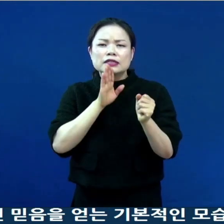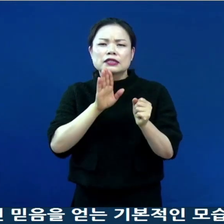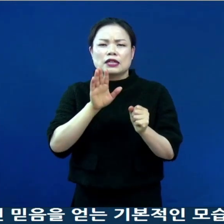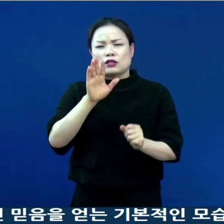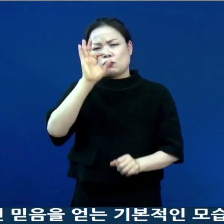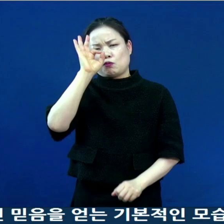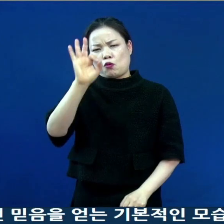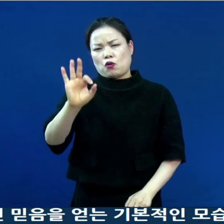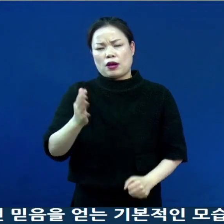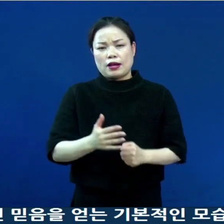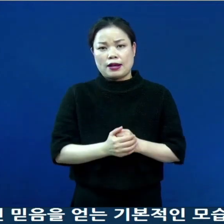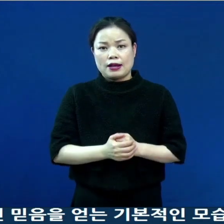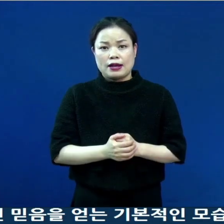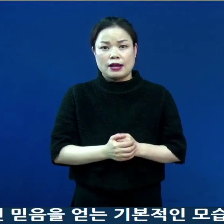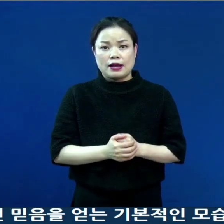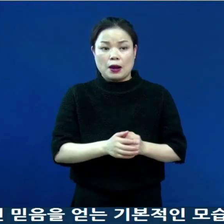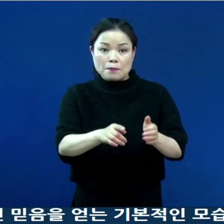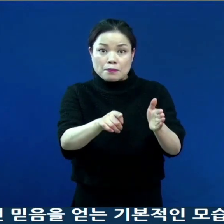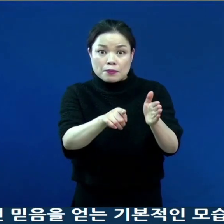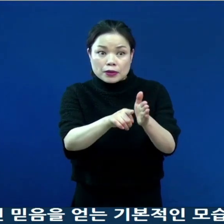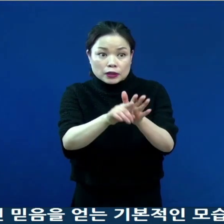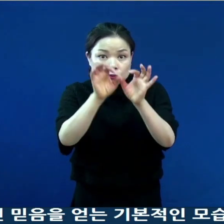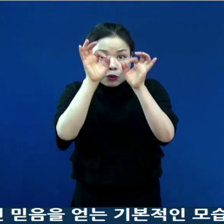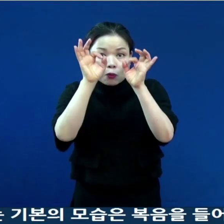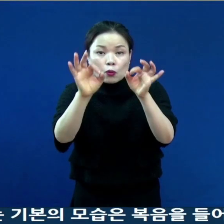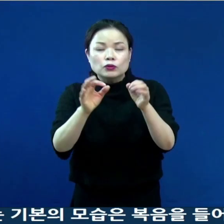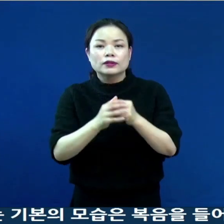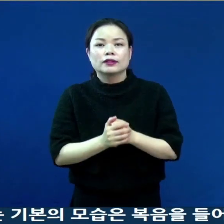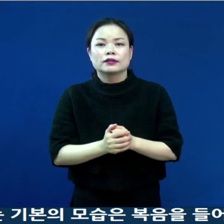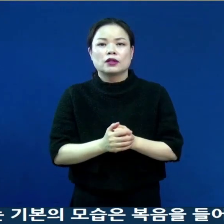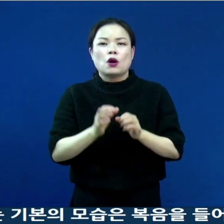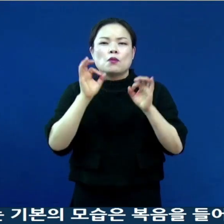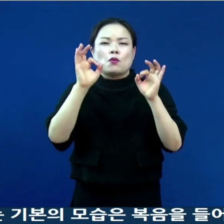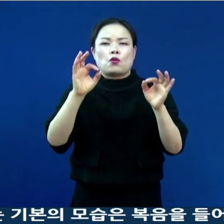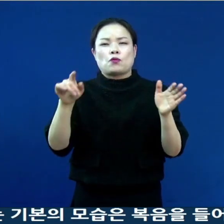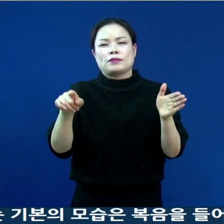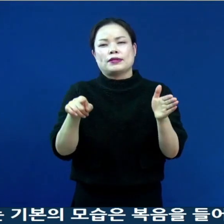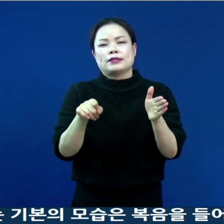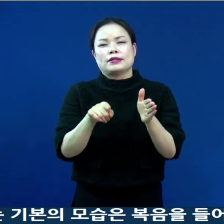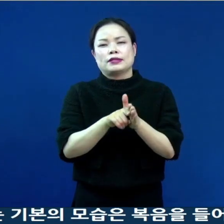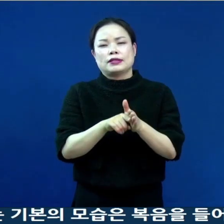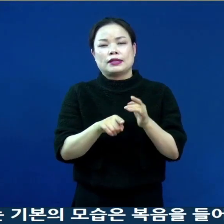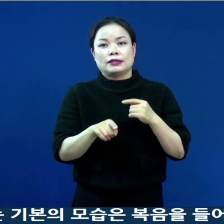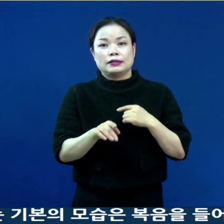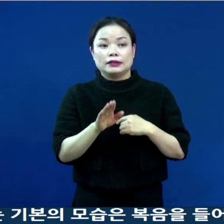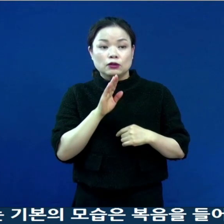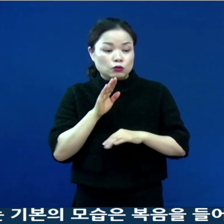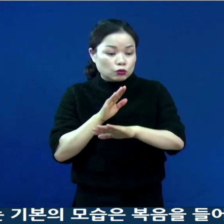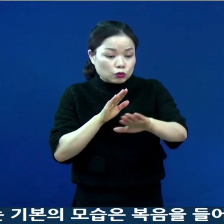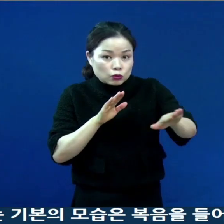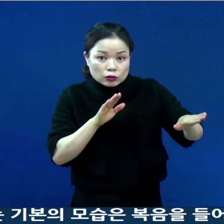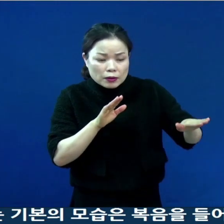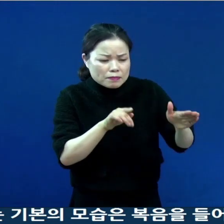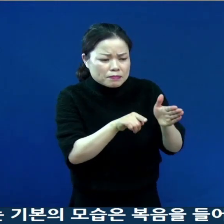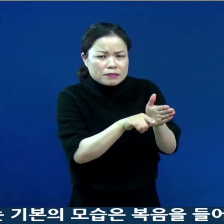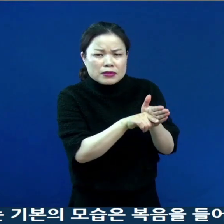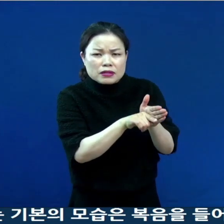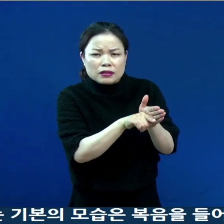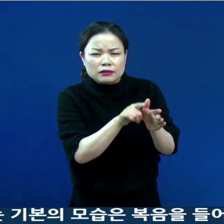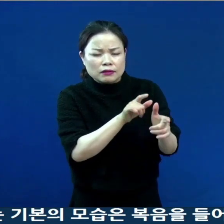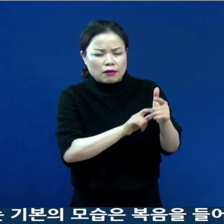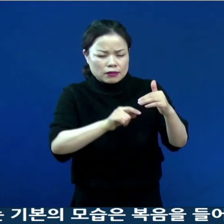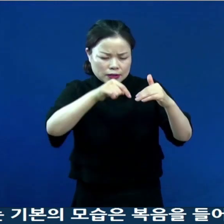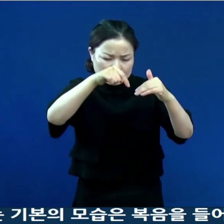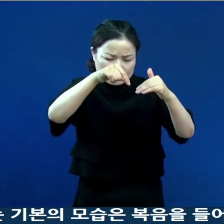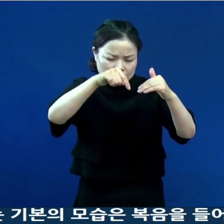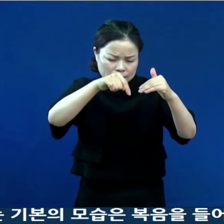하는 거라는 거죠. 그래서 믿음으로 보는 것은, 복음 있는 것은 사실은 우리의 믿음을 더